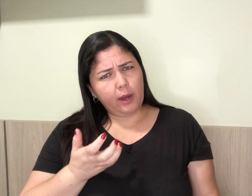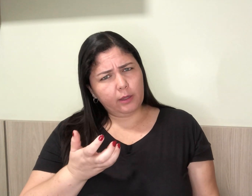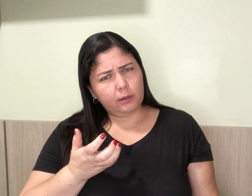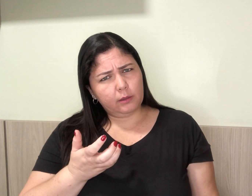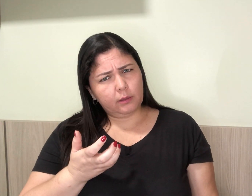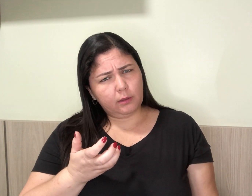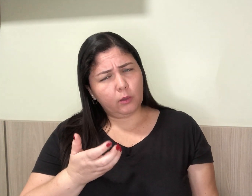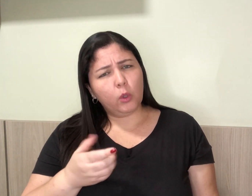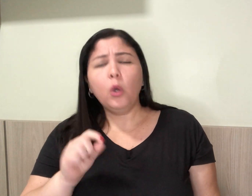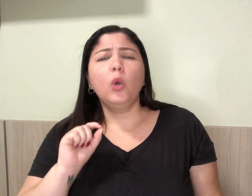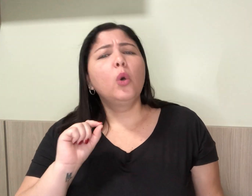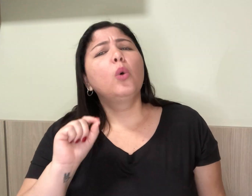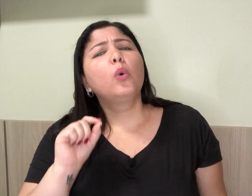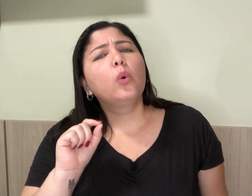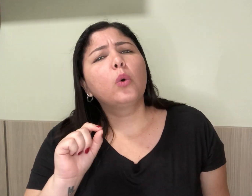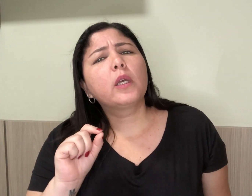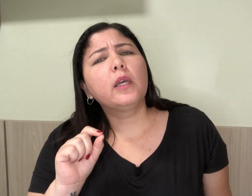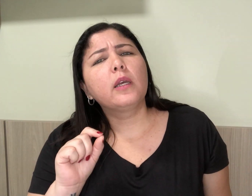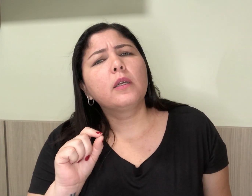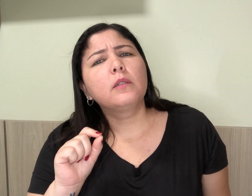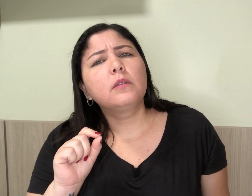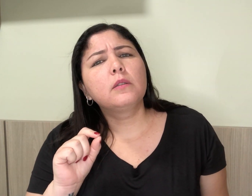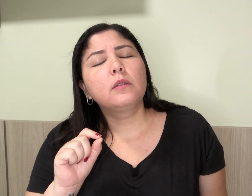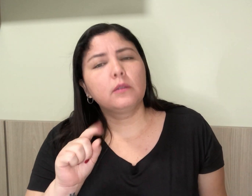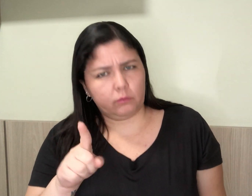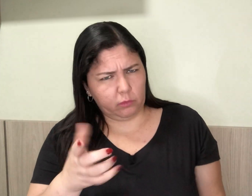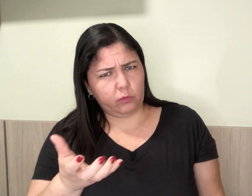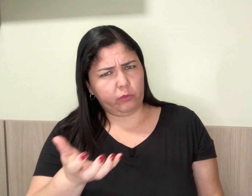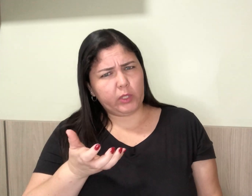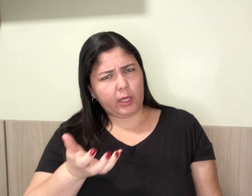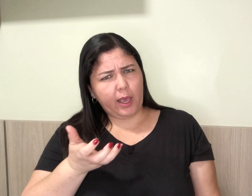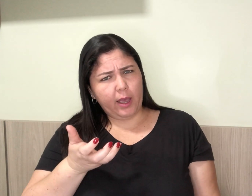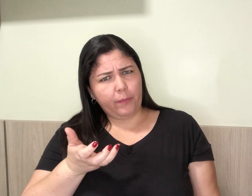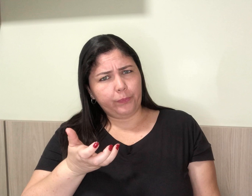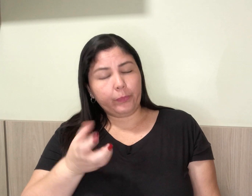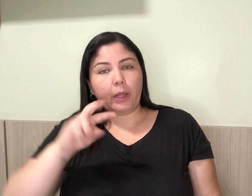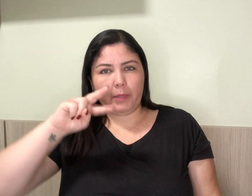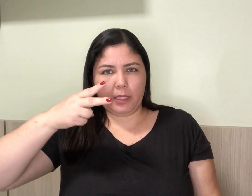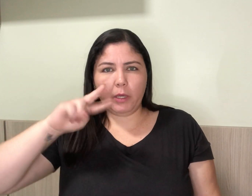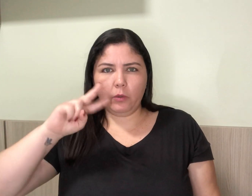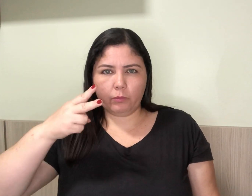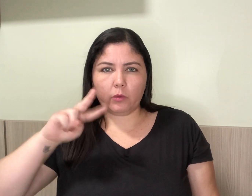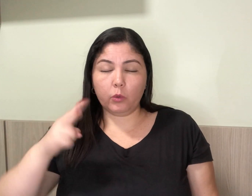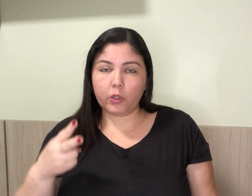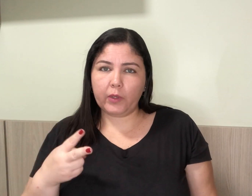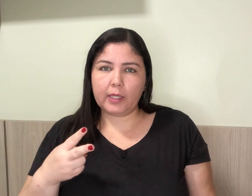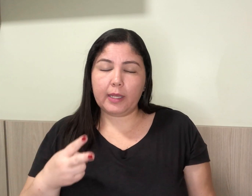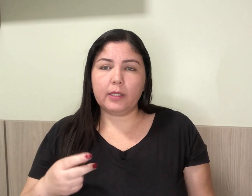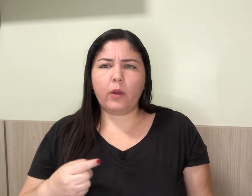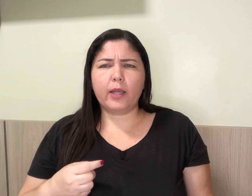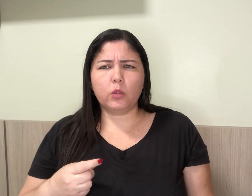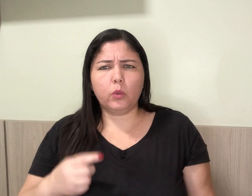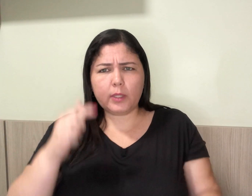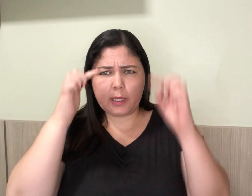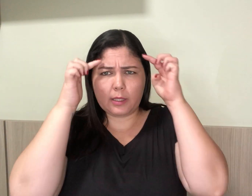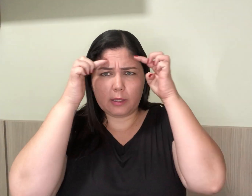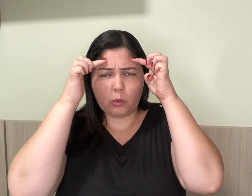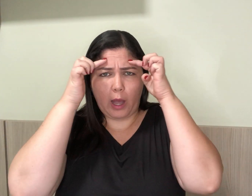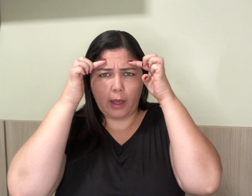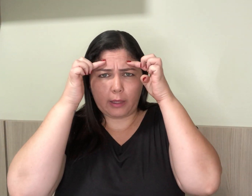quer? O que? Você quer? Percebeu? Duas diferenciação. As duas têm a